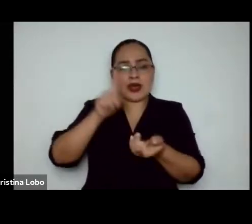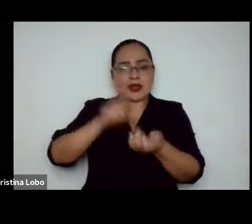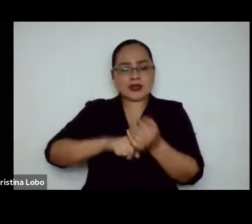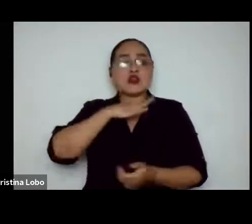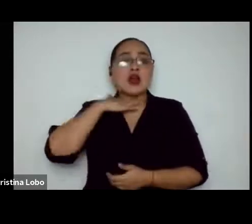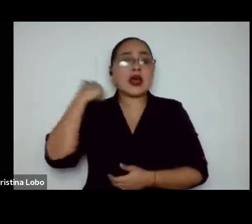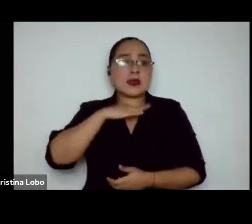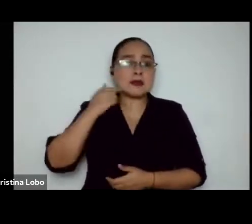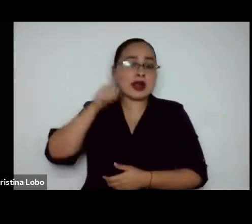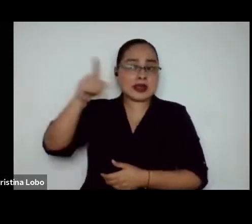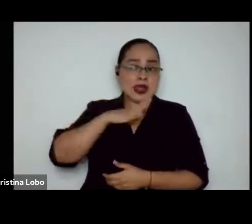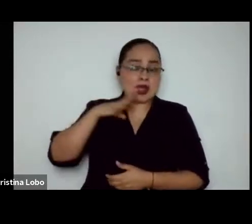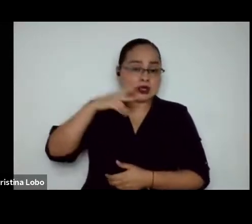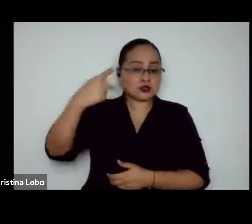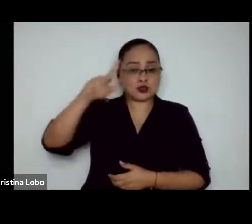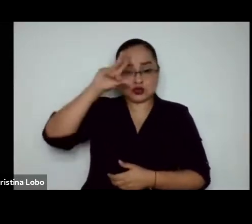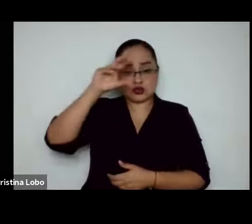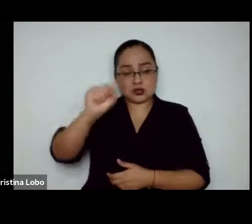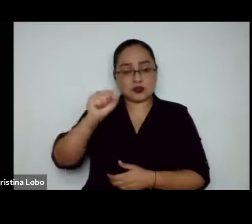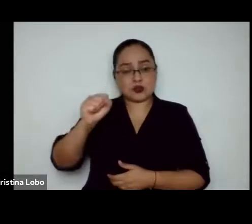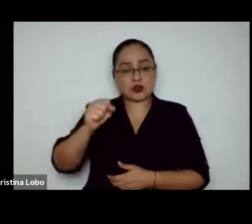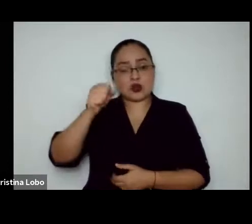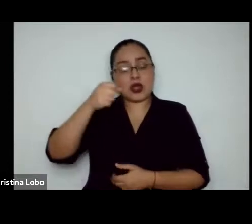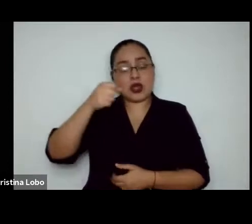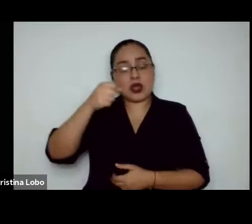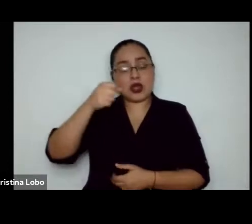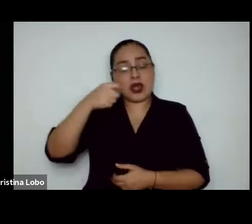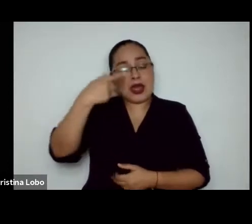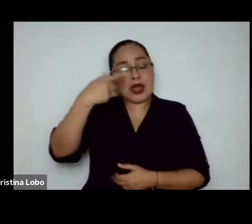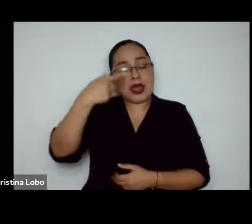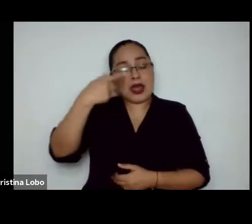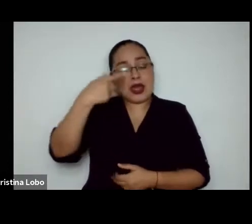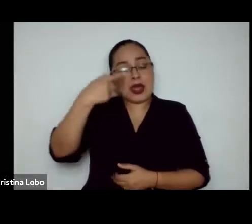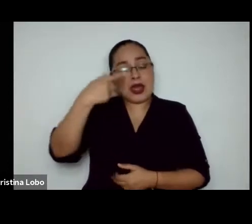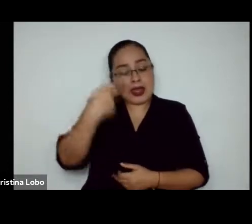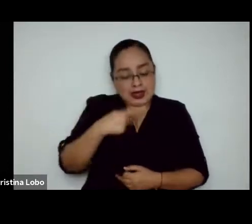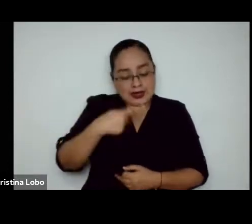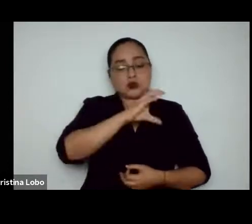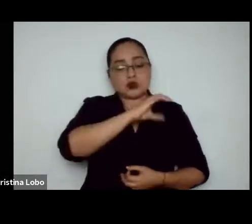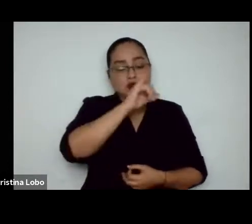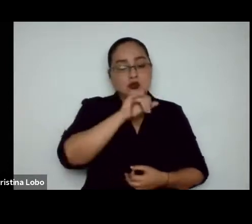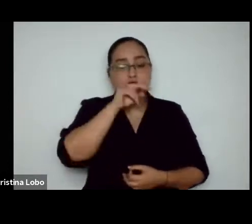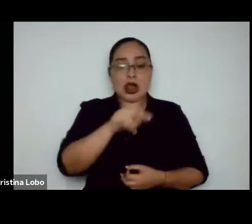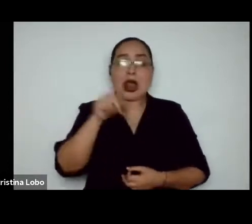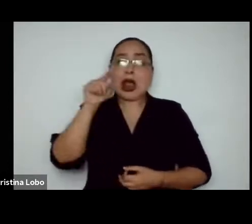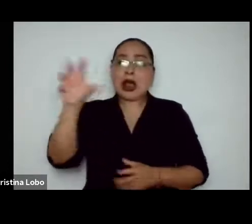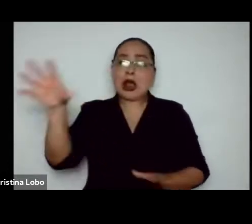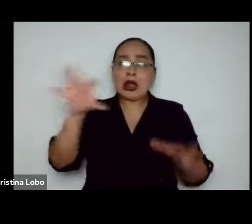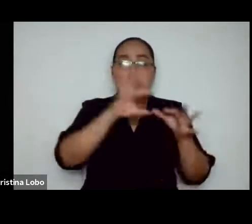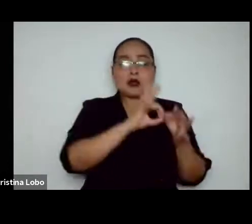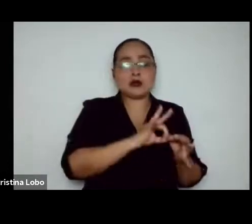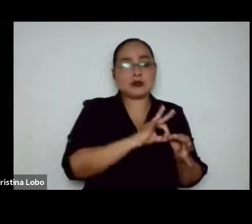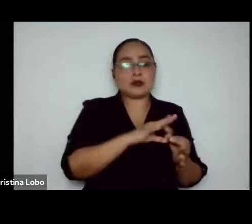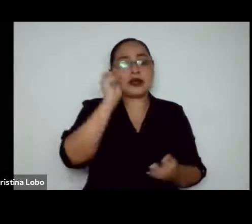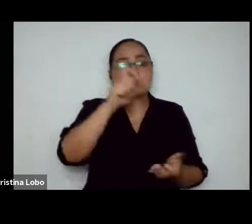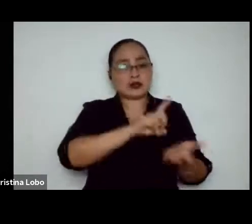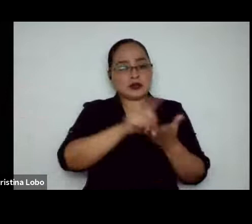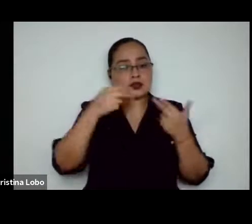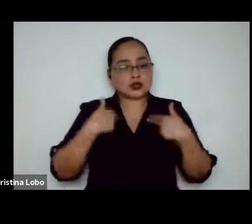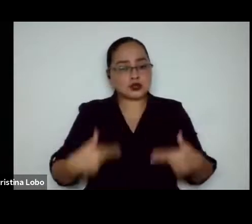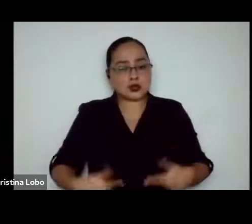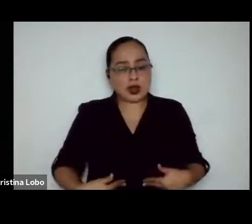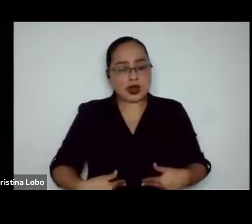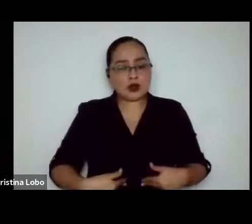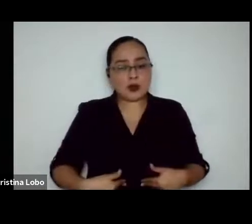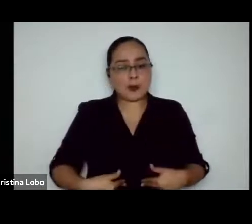sido recogida, por ejemplo, por la Suprema Corte de México en algunos de sus asuntos, en algunas de sus resoluciones, que los derechos humanos también son